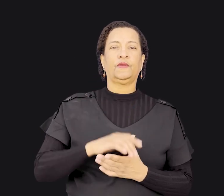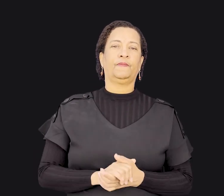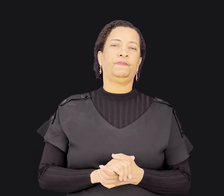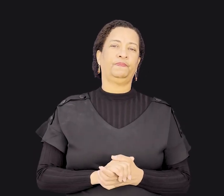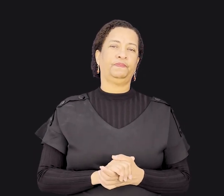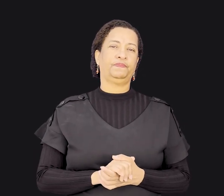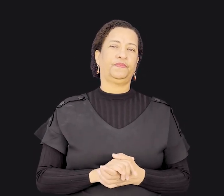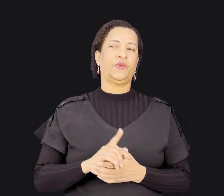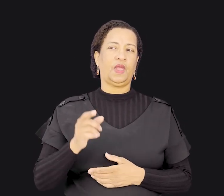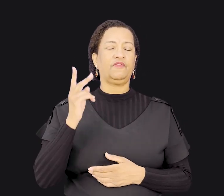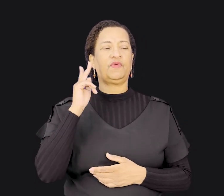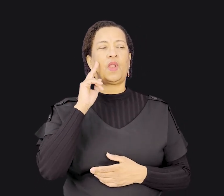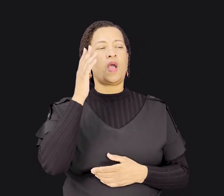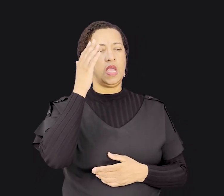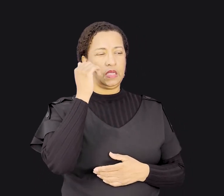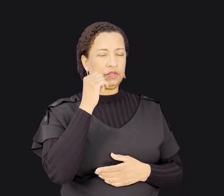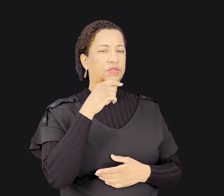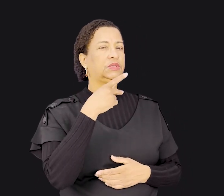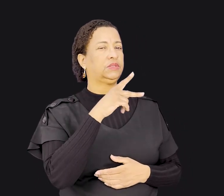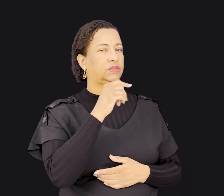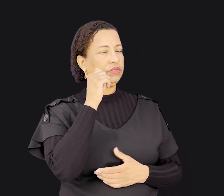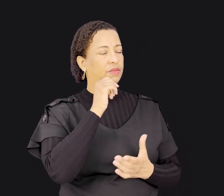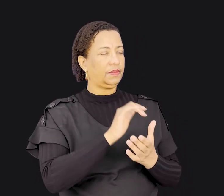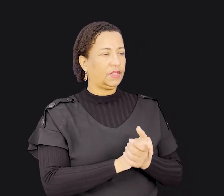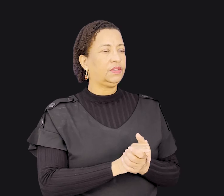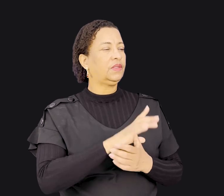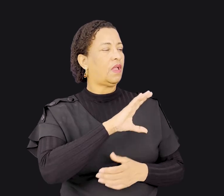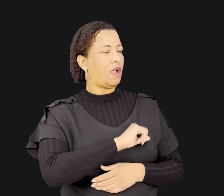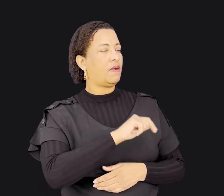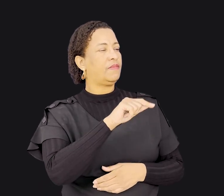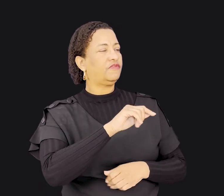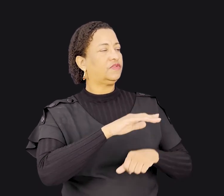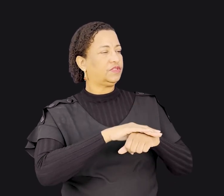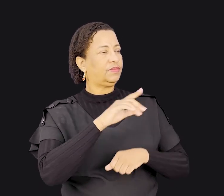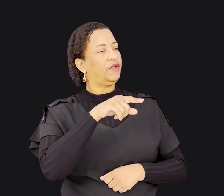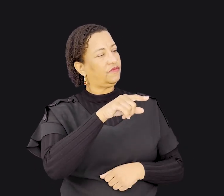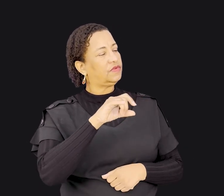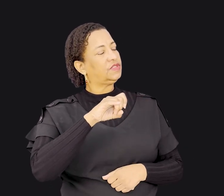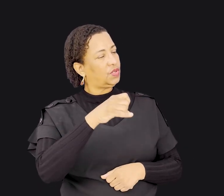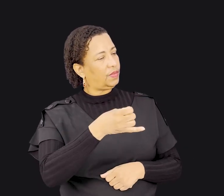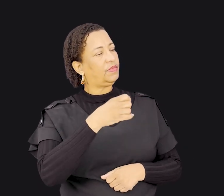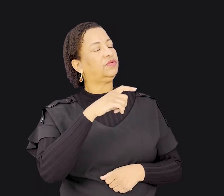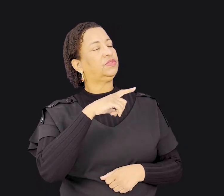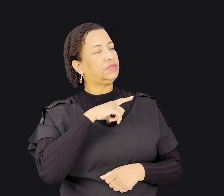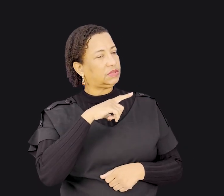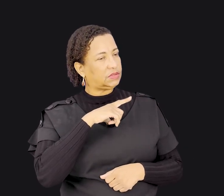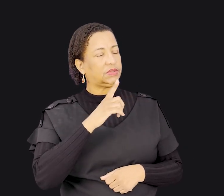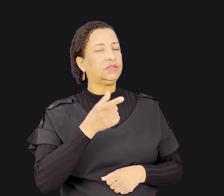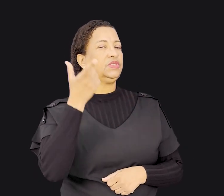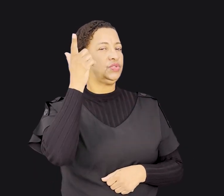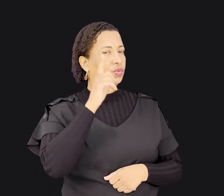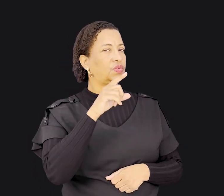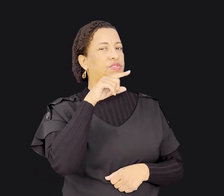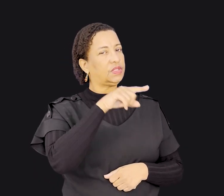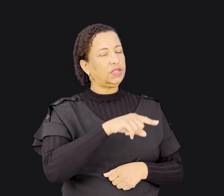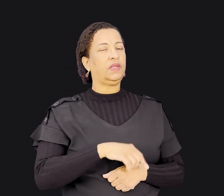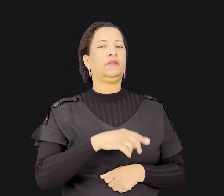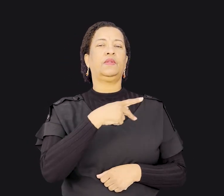ama mais do que ama a mim, e por isso você tem mais chances do que eu de alcançá-lo." O pastor sugeriu que ela